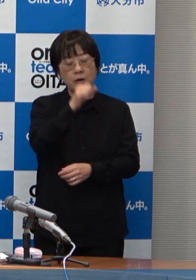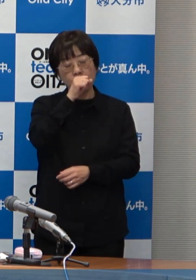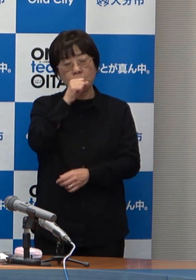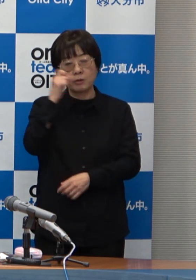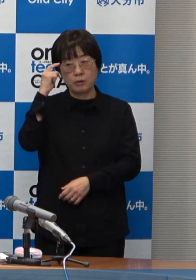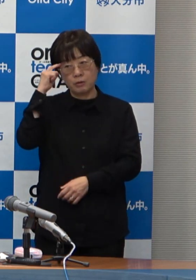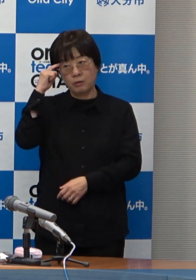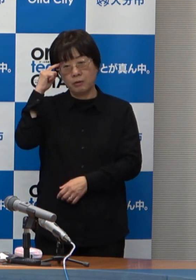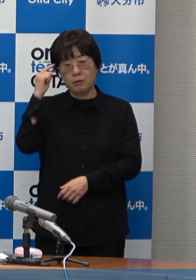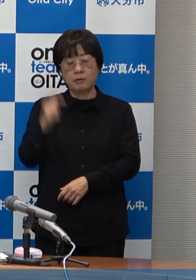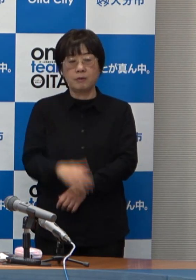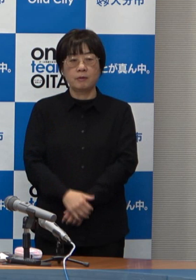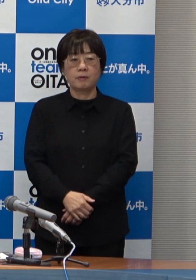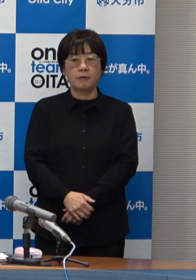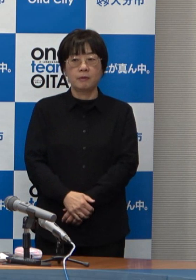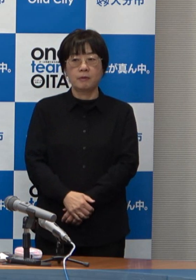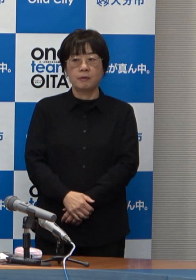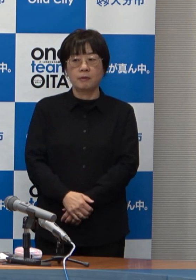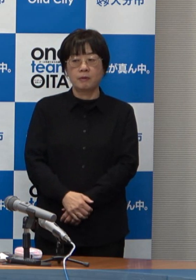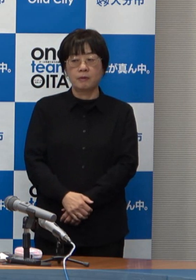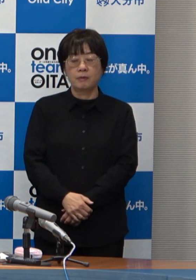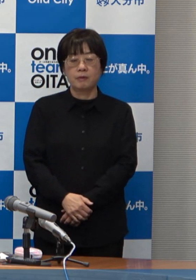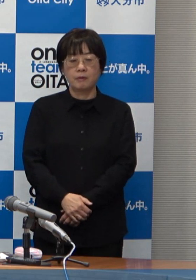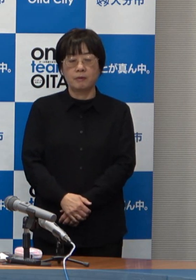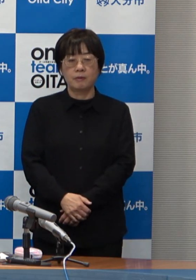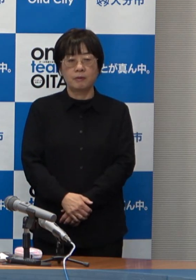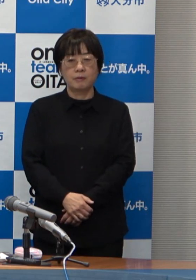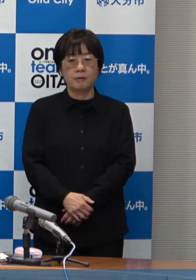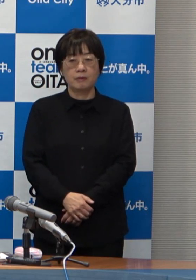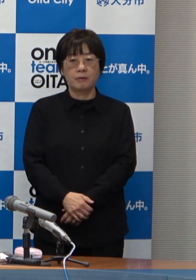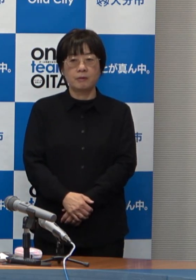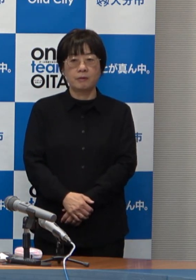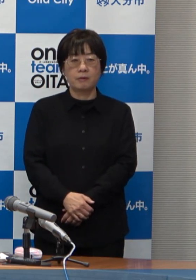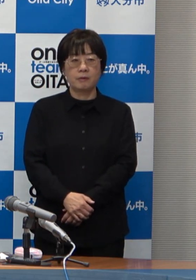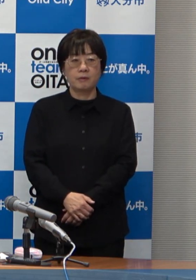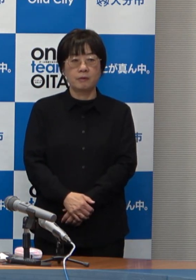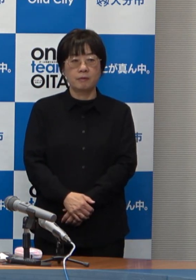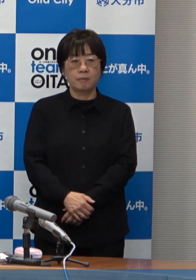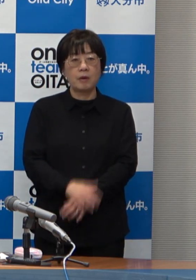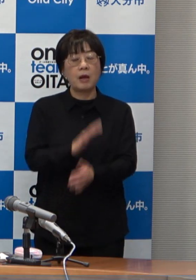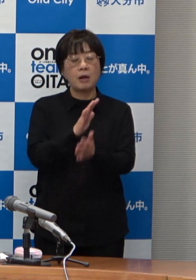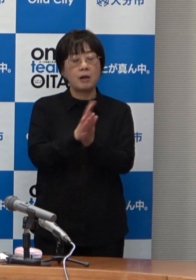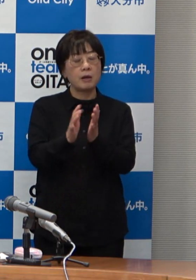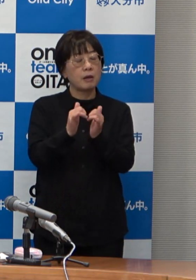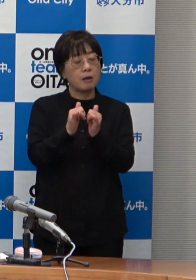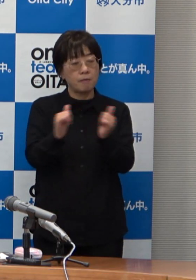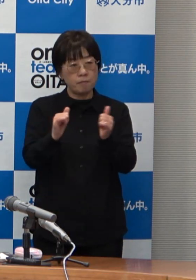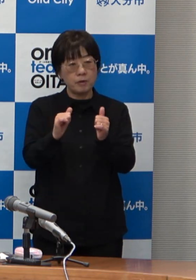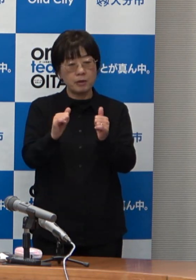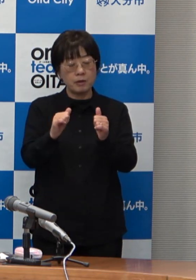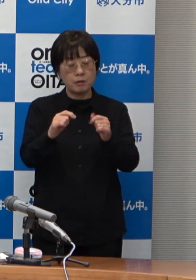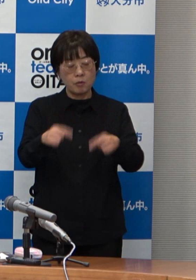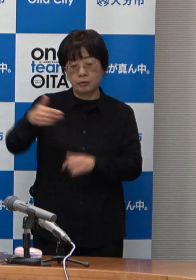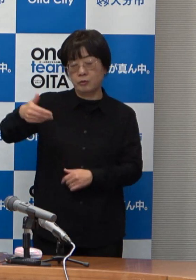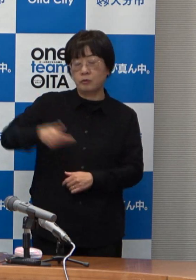ことですねあの思い症だと思います